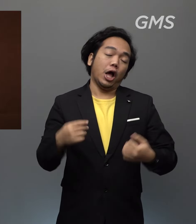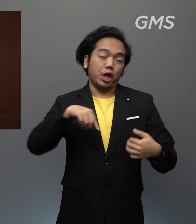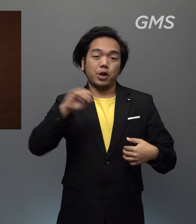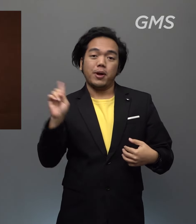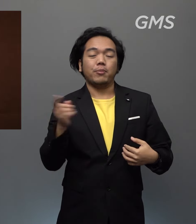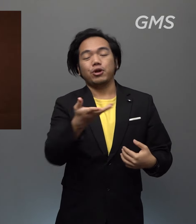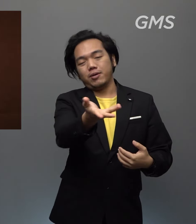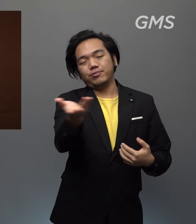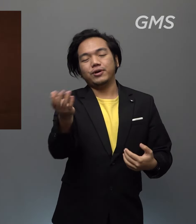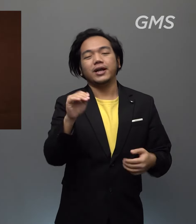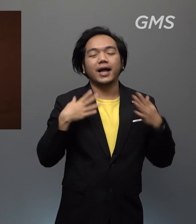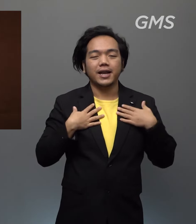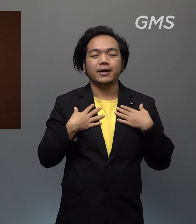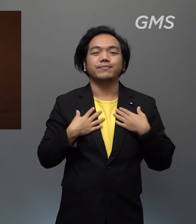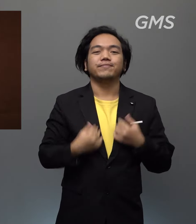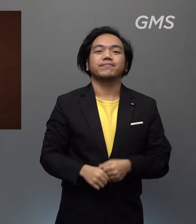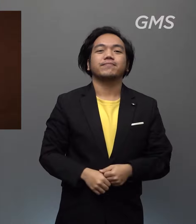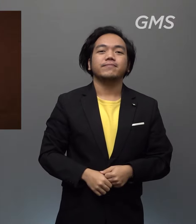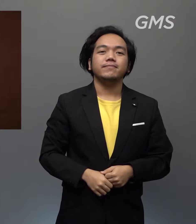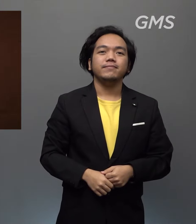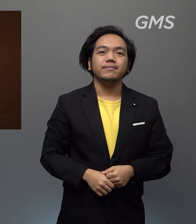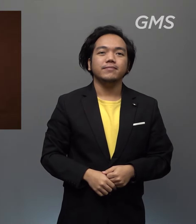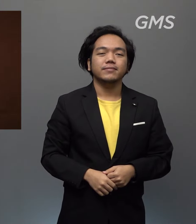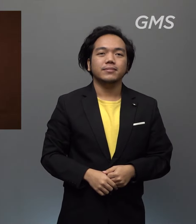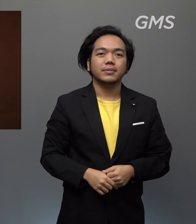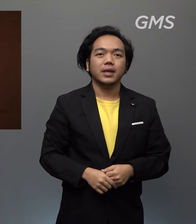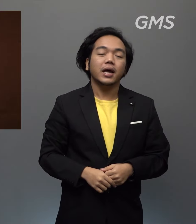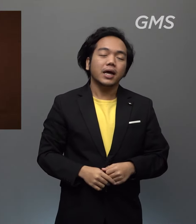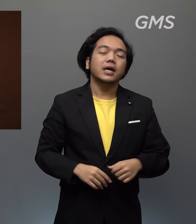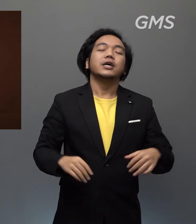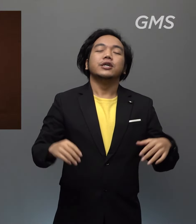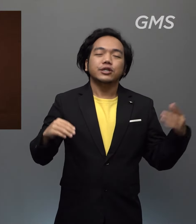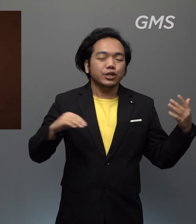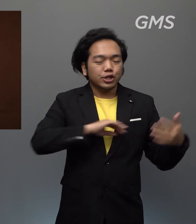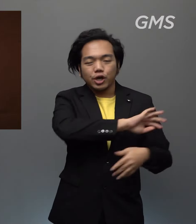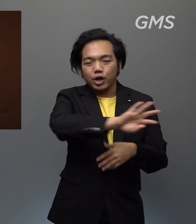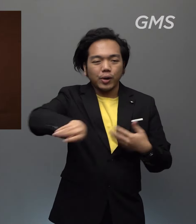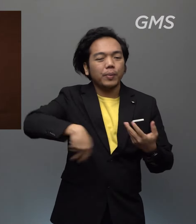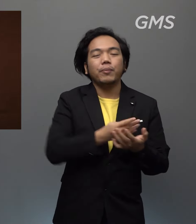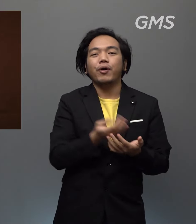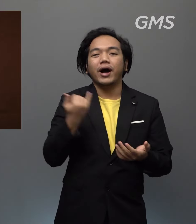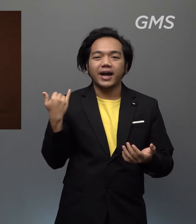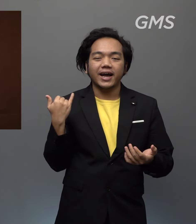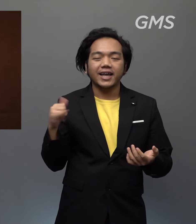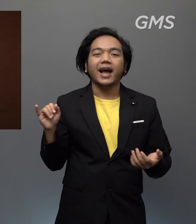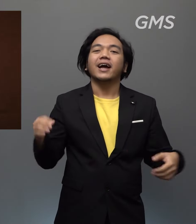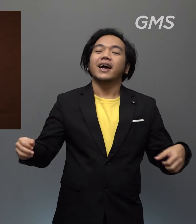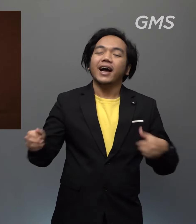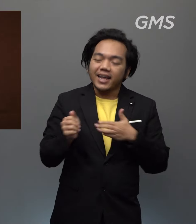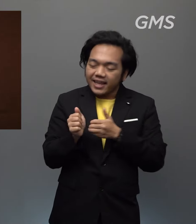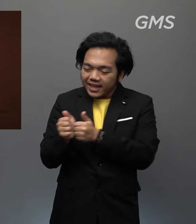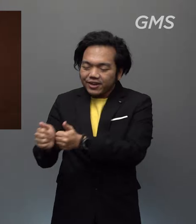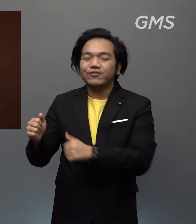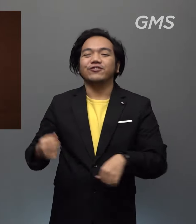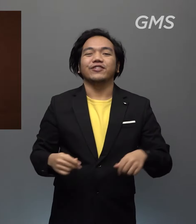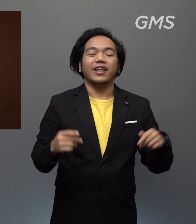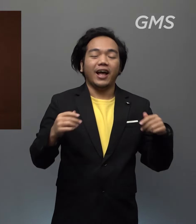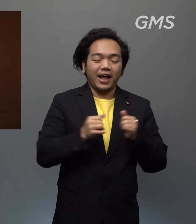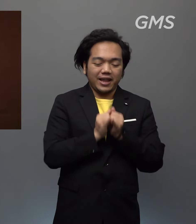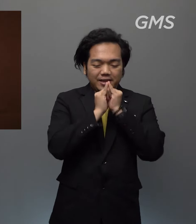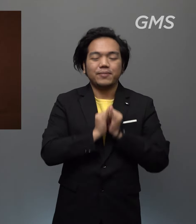juga seluruh rekan-rekan yang bergabung di dalam ibadah online kali ini, saya percaya Tuhan melihat hati Anda, Tuhan